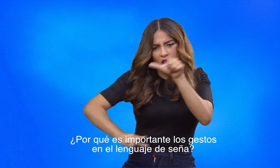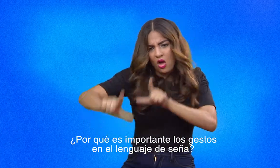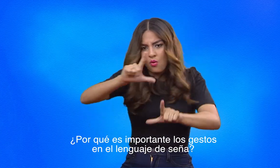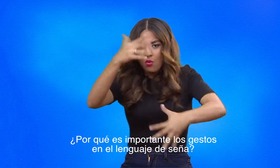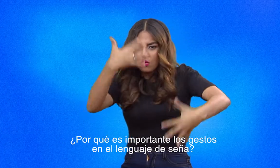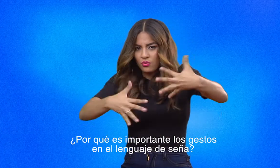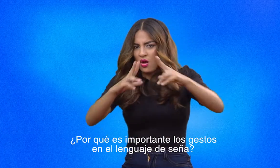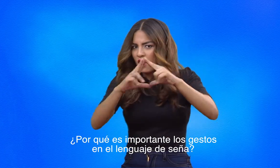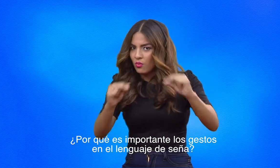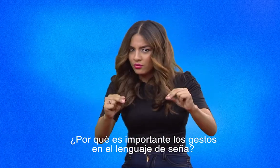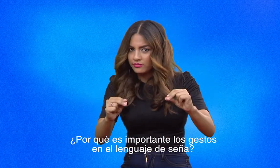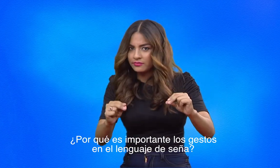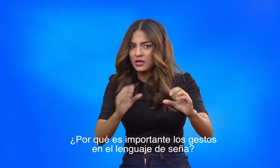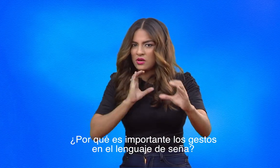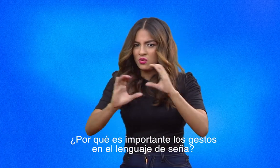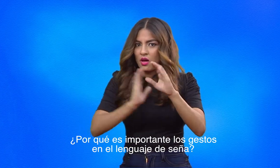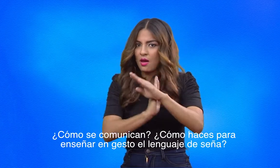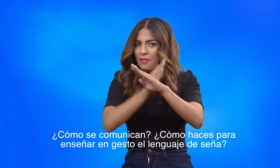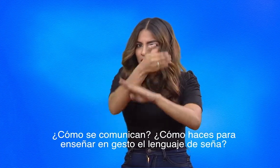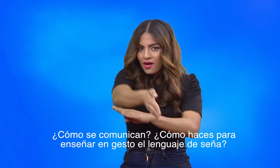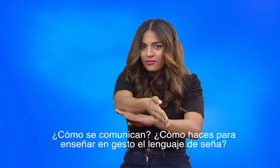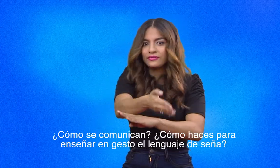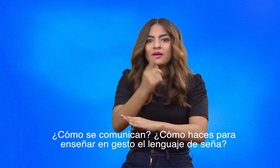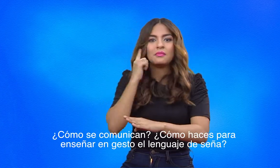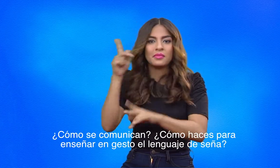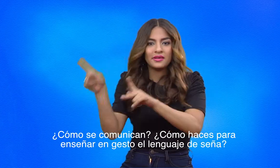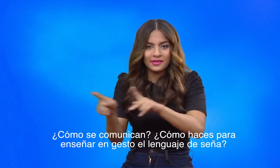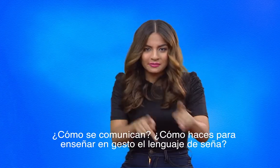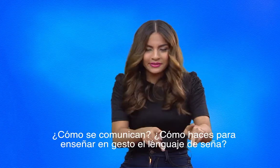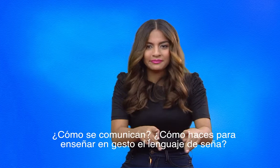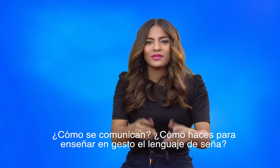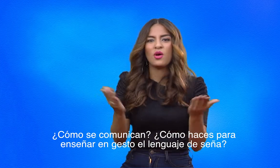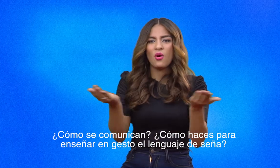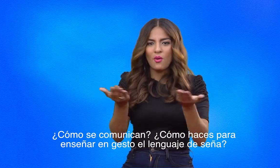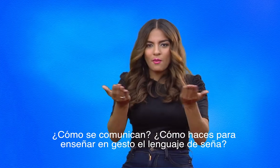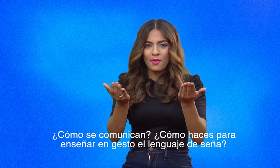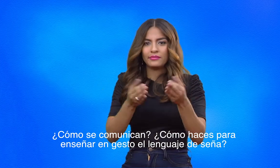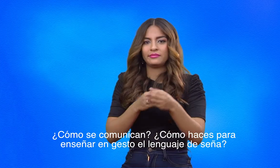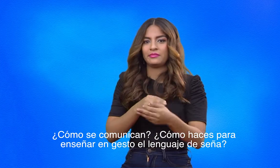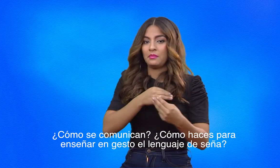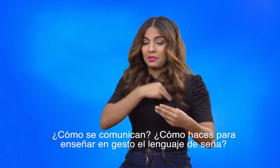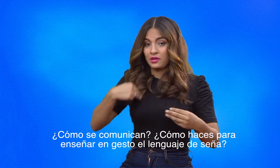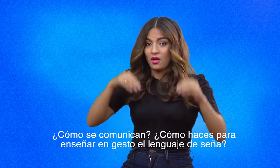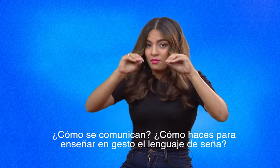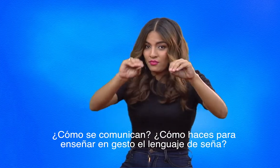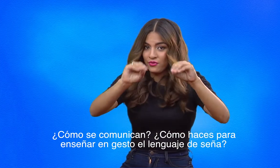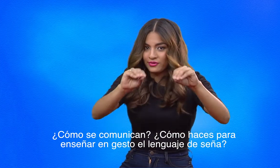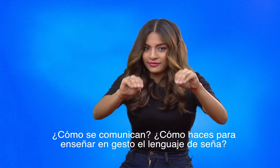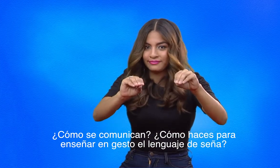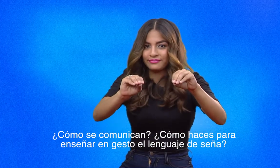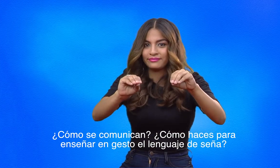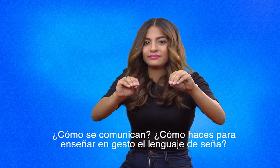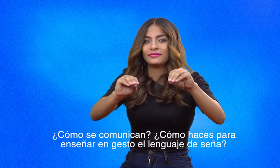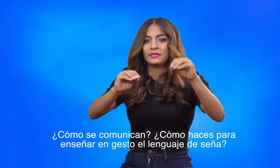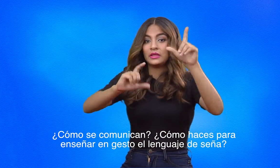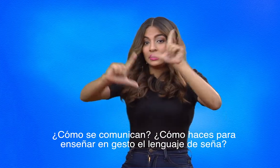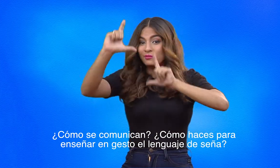de señas? ¿Cómo se comunican? ¿Cómo haces para enseñar en